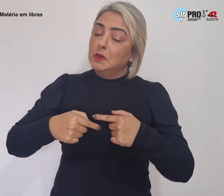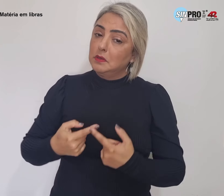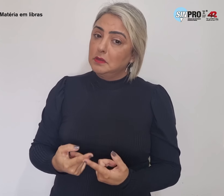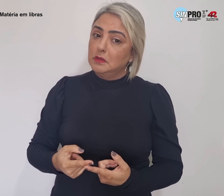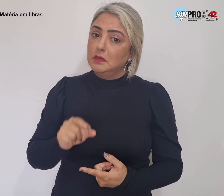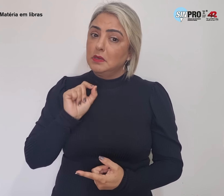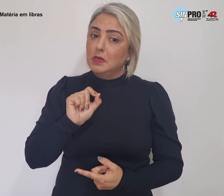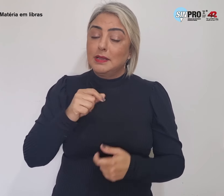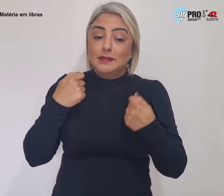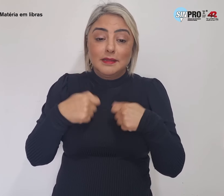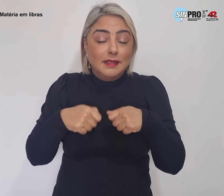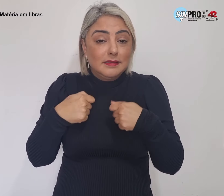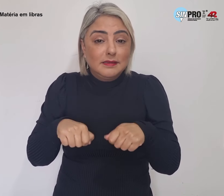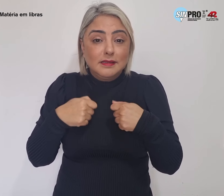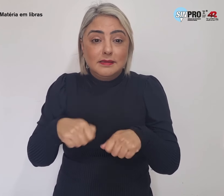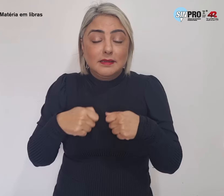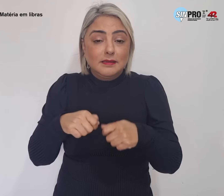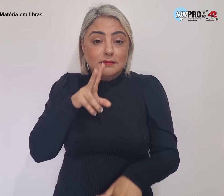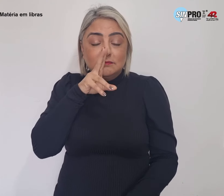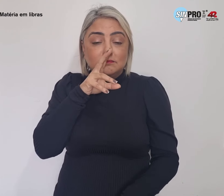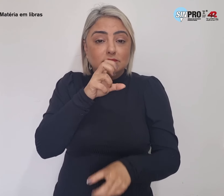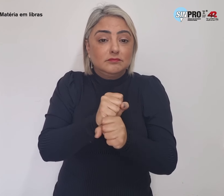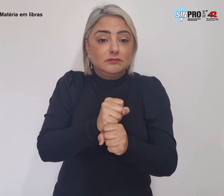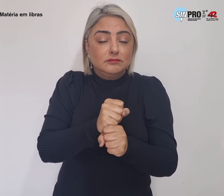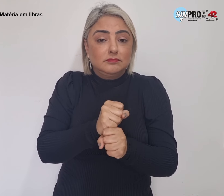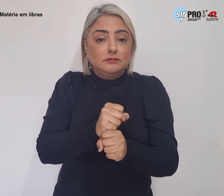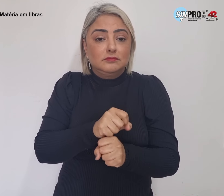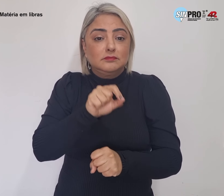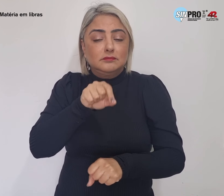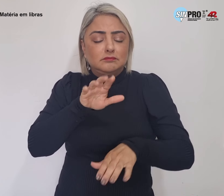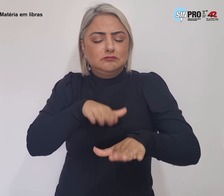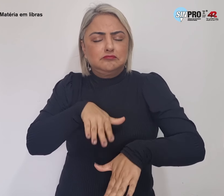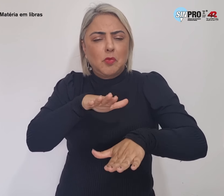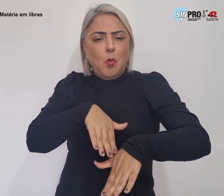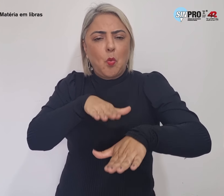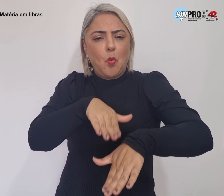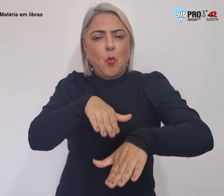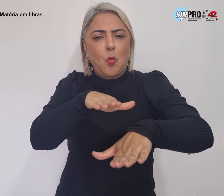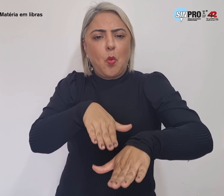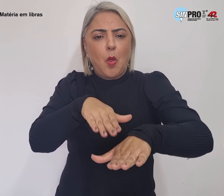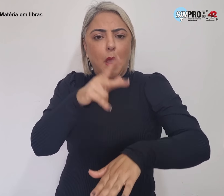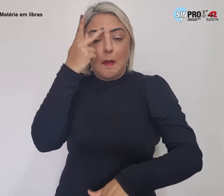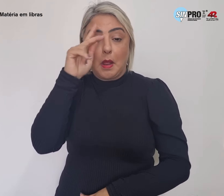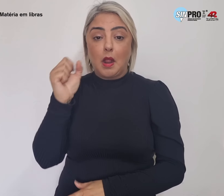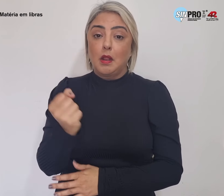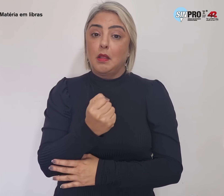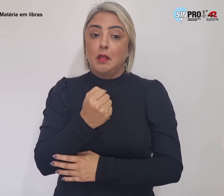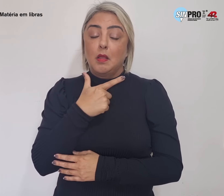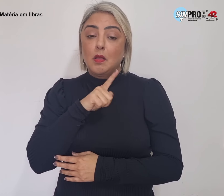necessidade de fortalecermos a mobilização para conseguir manter a